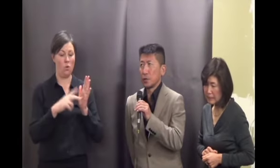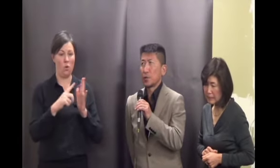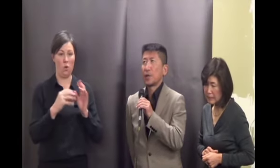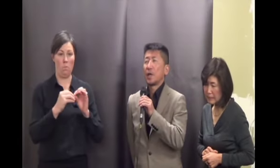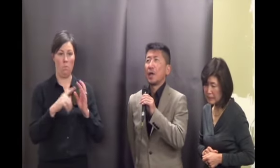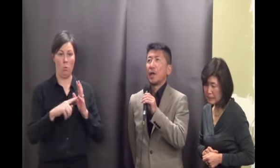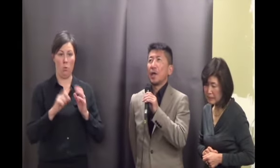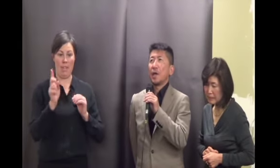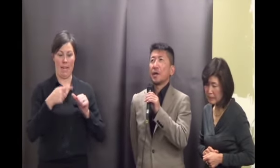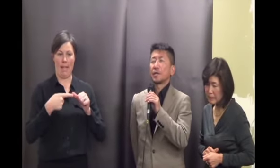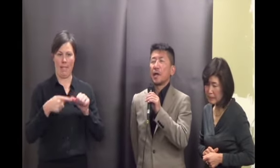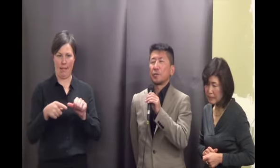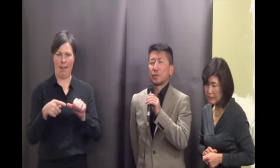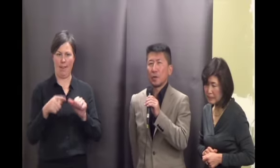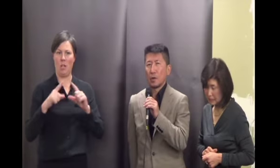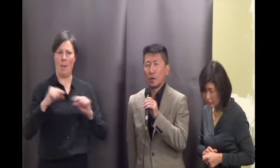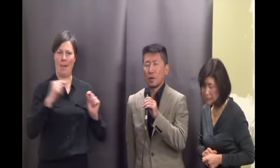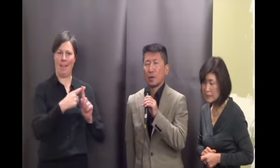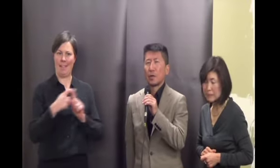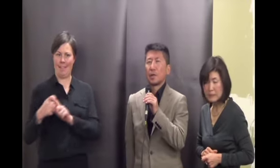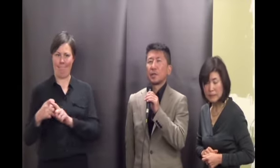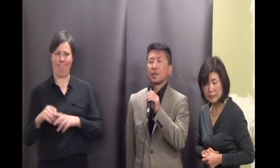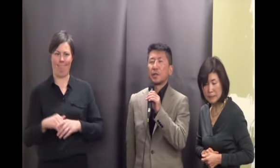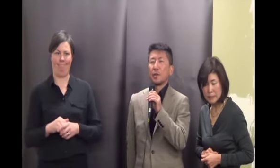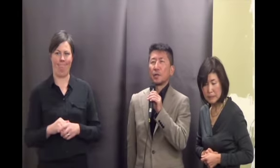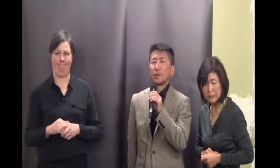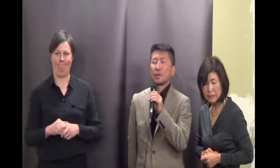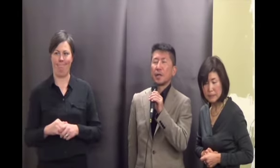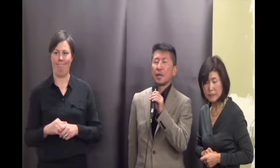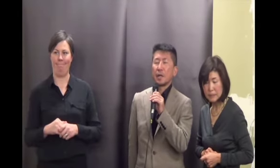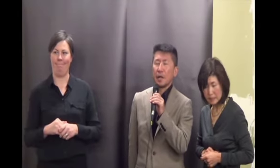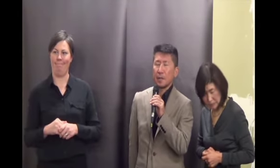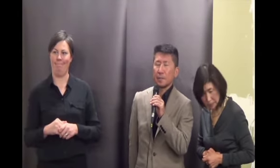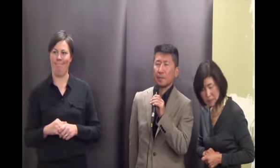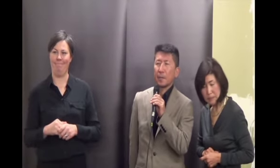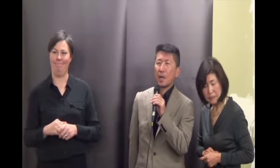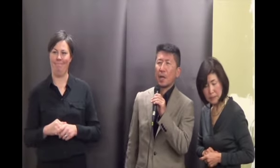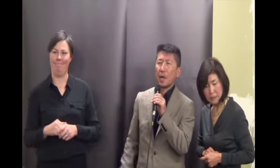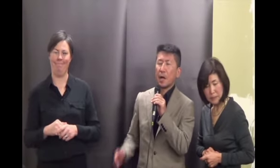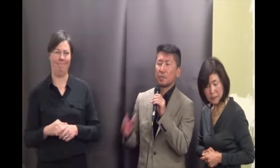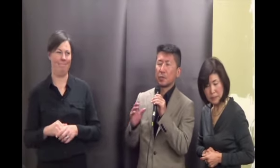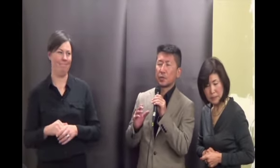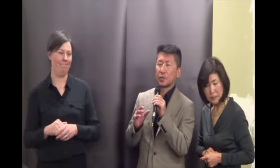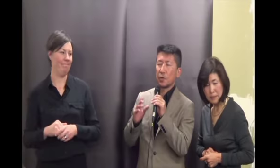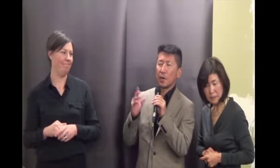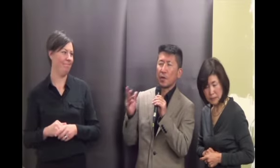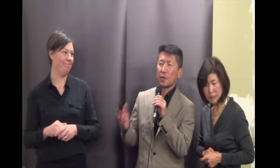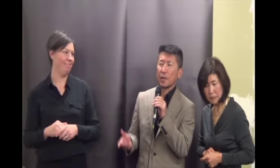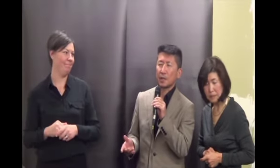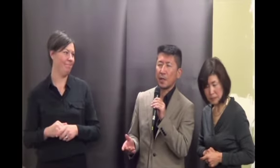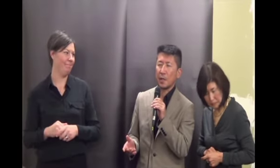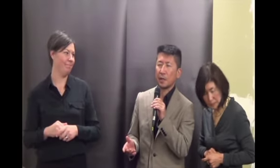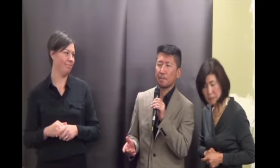まず政府と地方自治体が半分ずつお